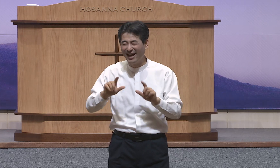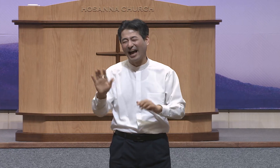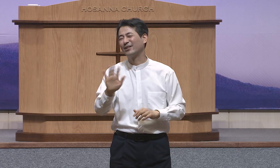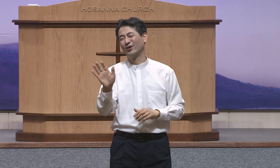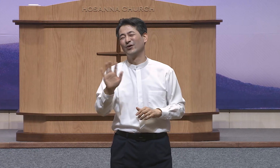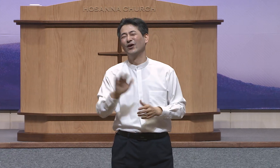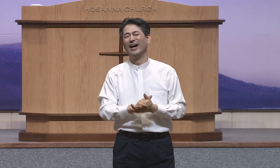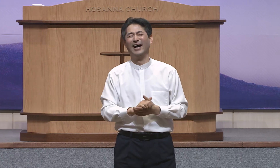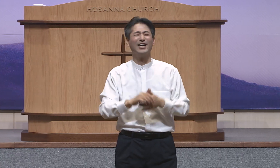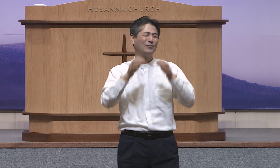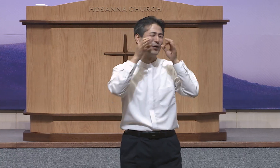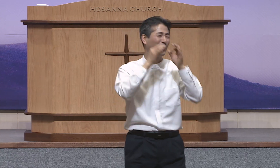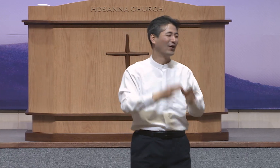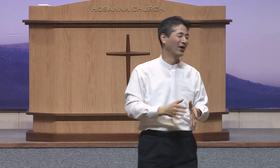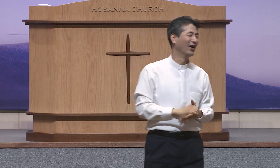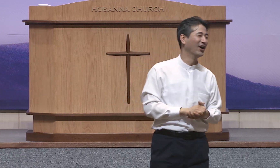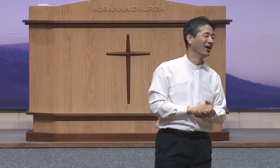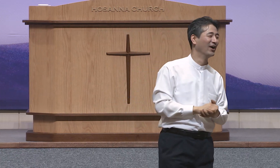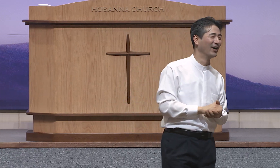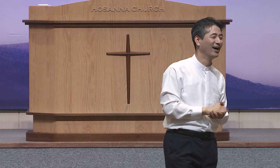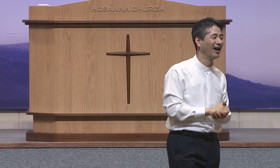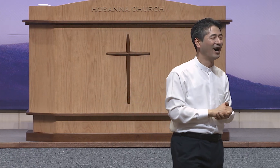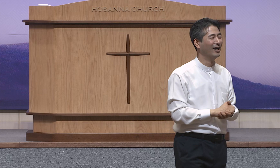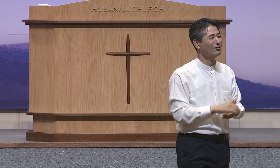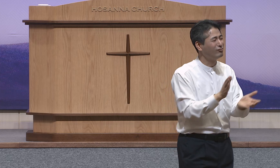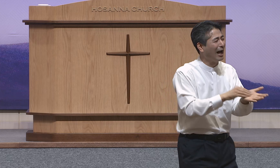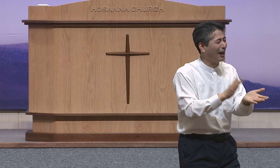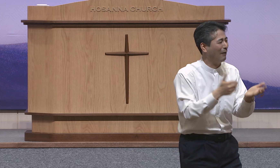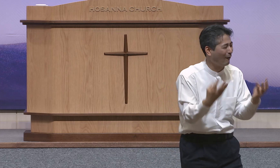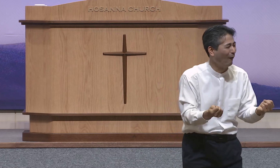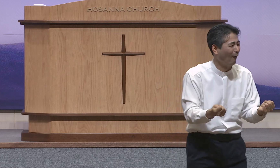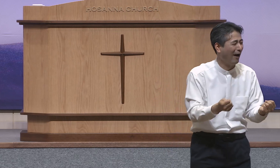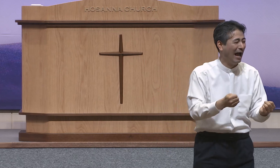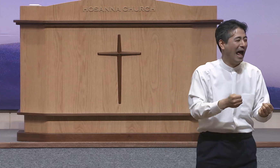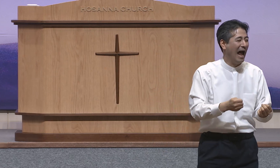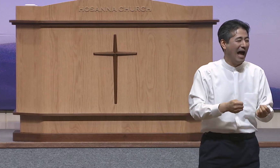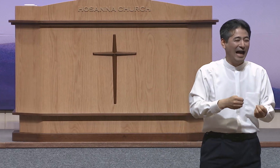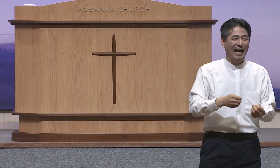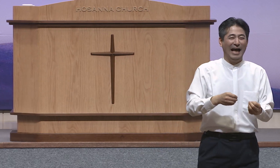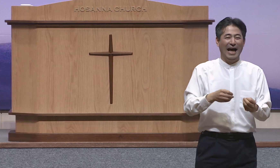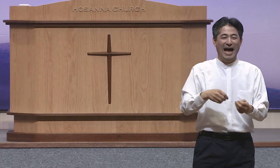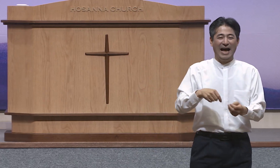또 그뿐만 아니라 그럼에도 불구하고 힘들었습니다. 예.